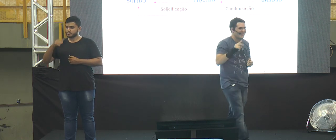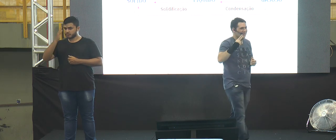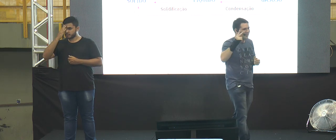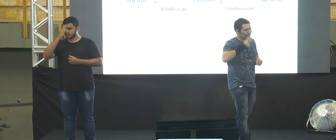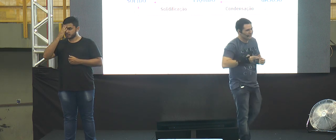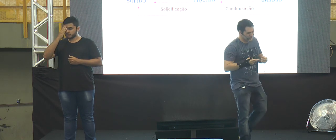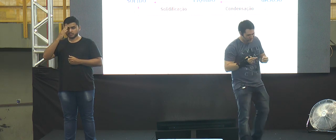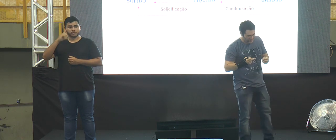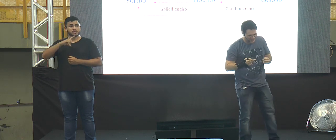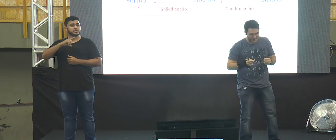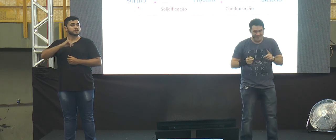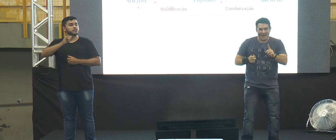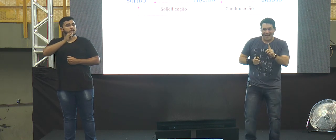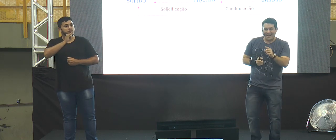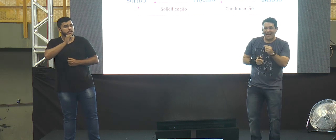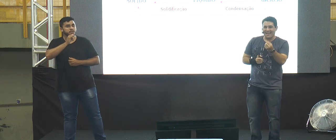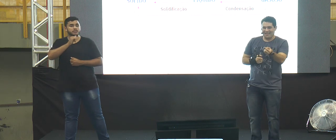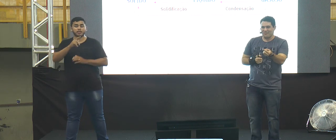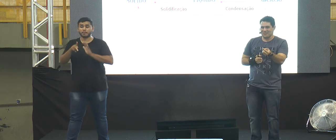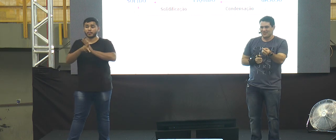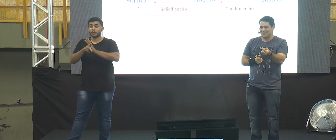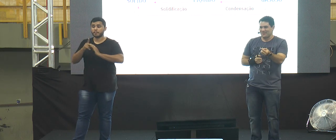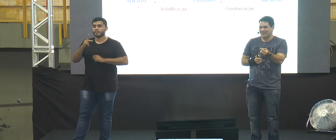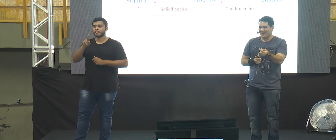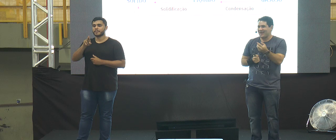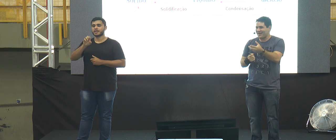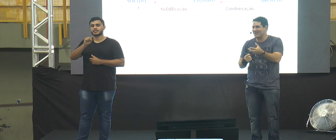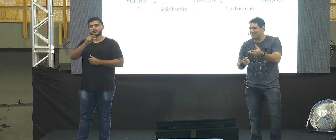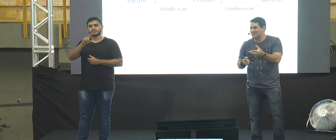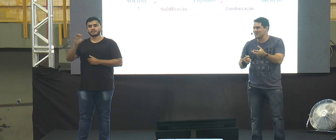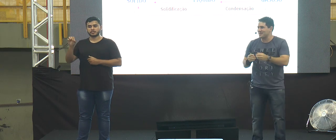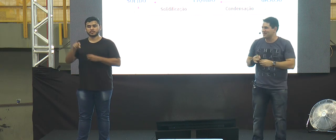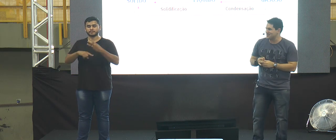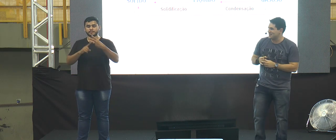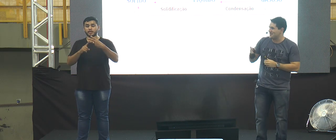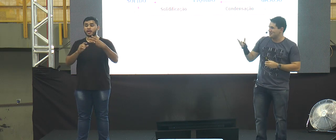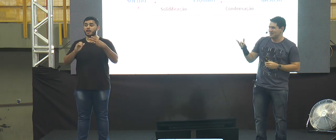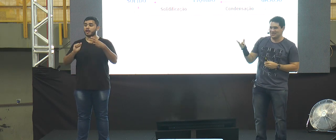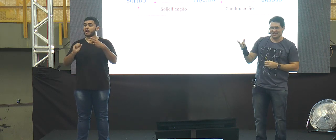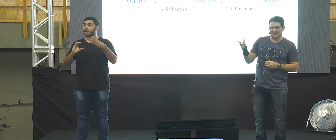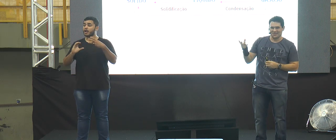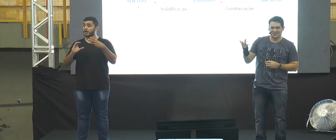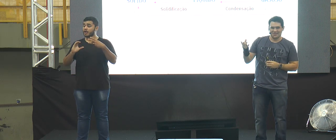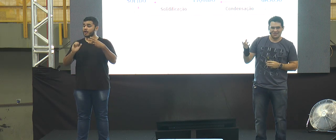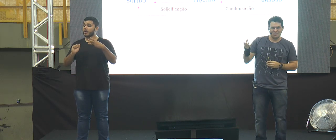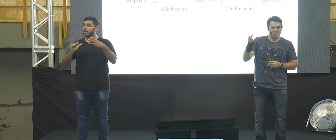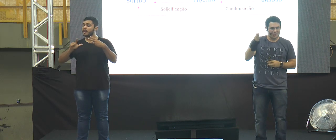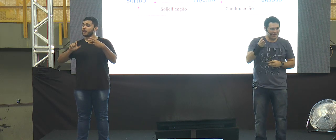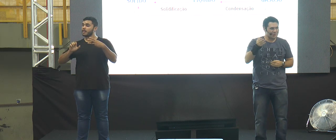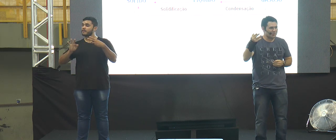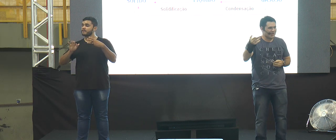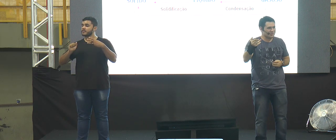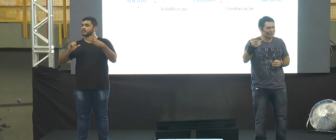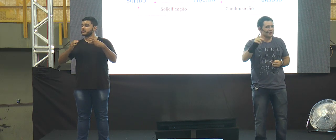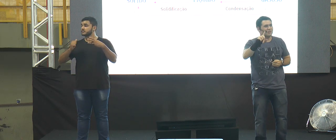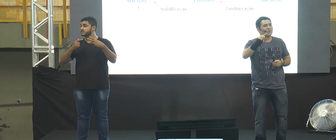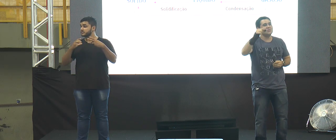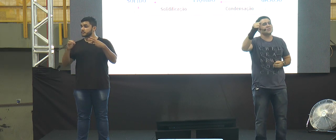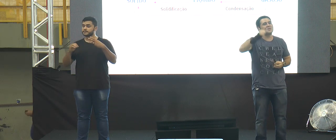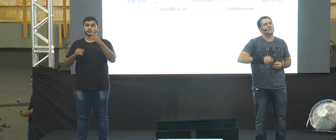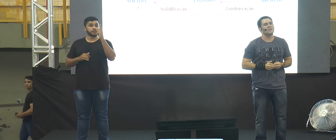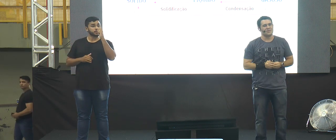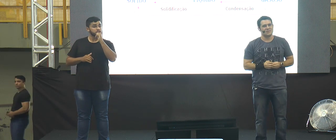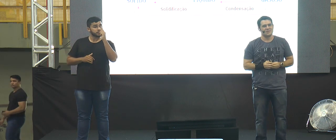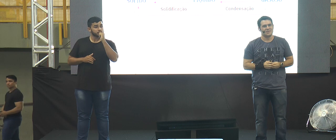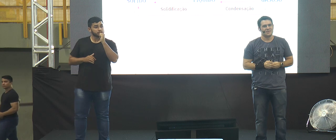atm. Outra coisa bacana, a calefação. A calefação, galera, já é a mudança do líquido para o gasoso de